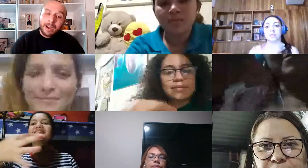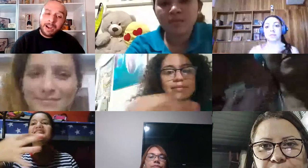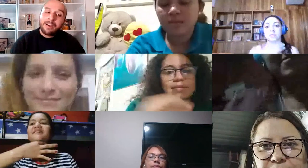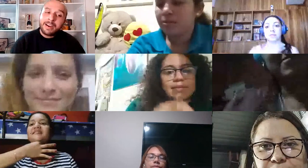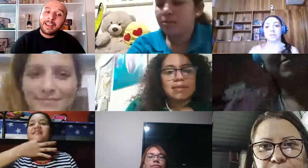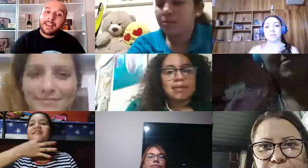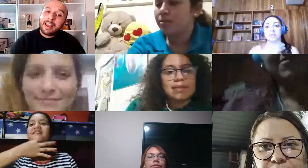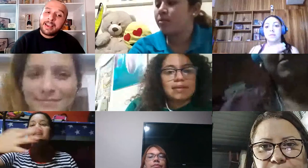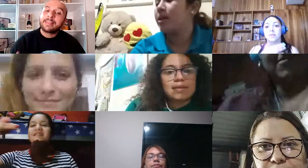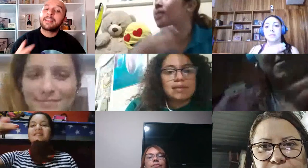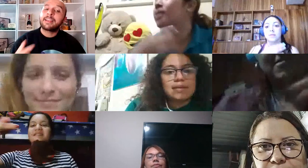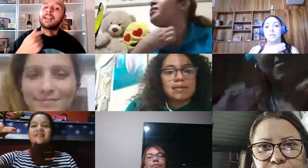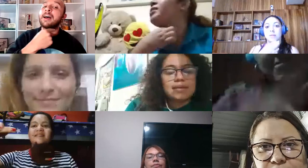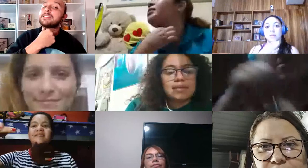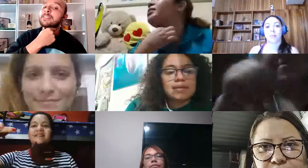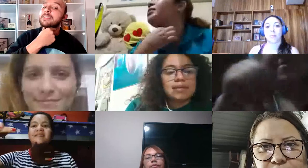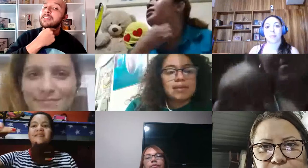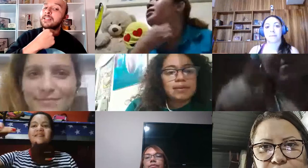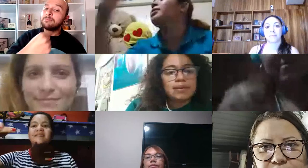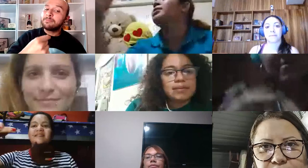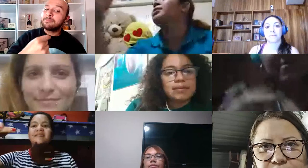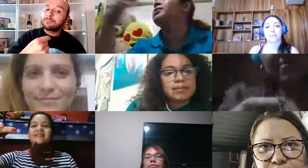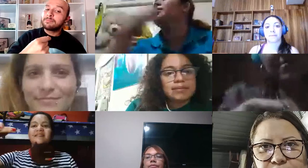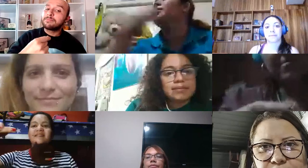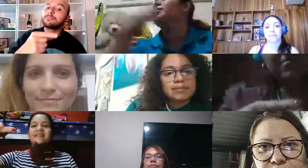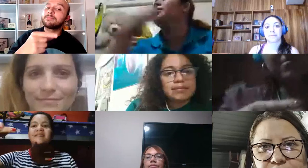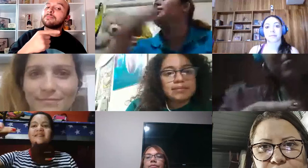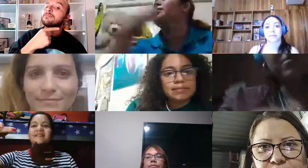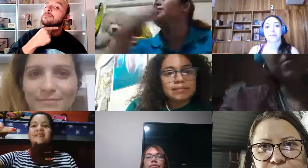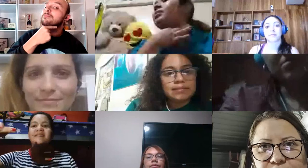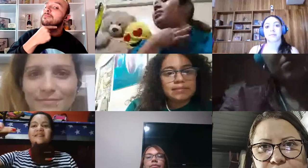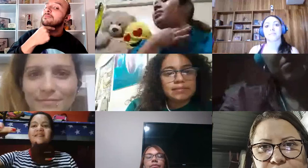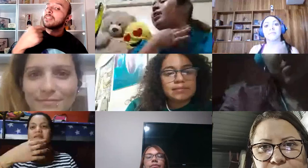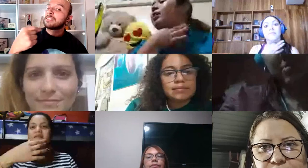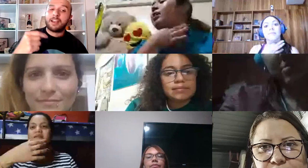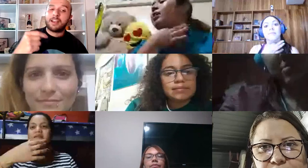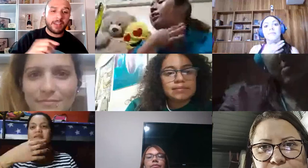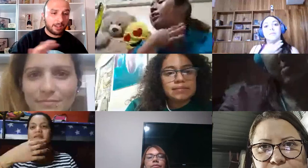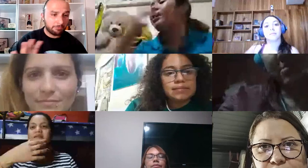Van a ver que hay gente que la hace así. Está bien.